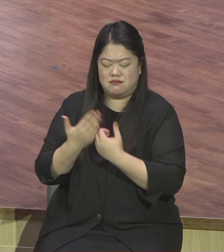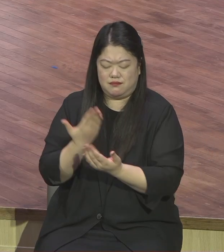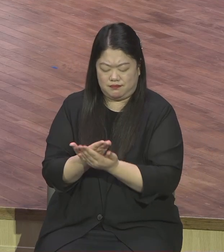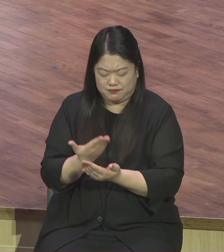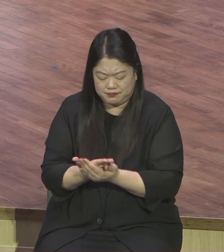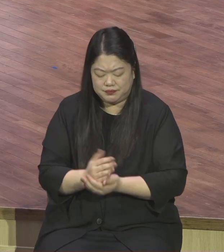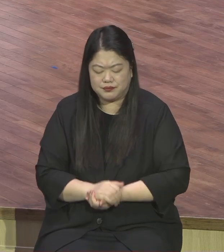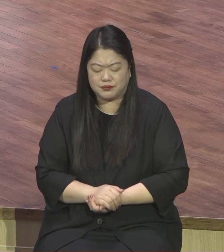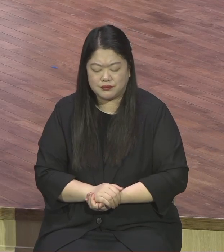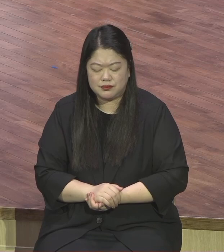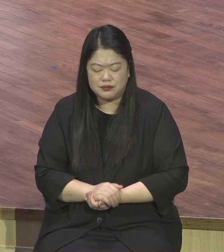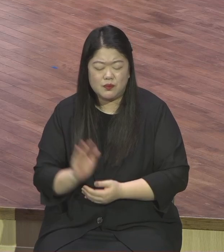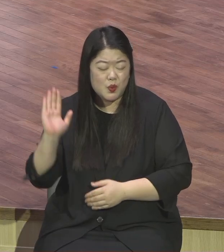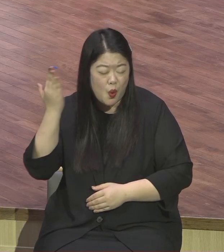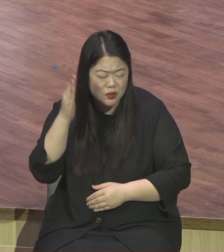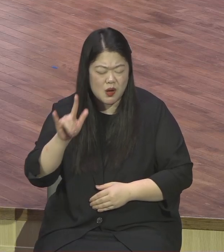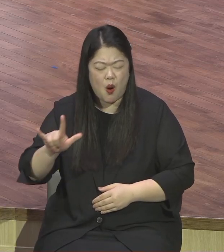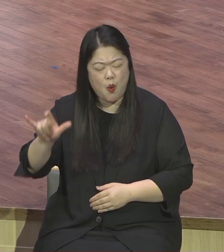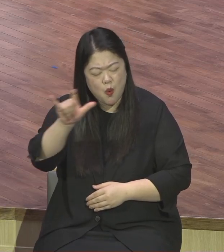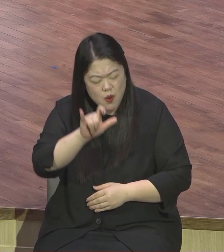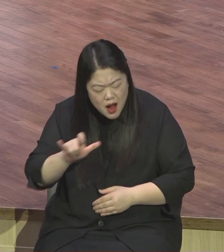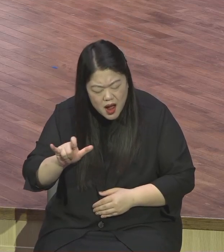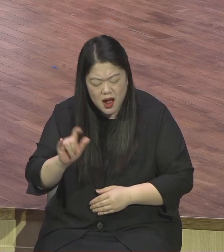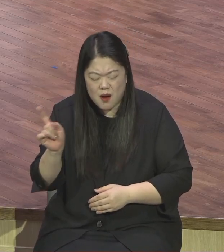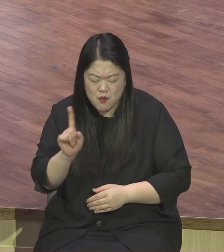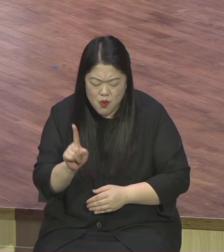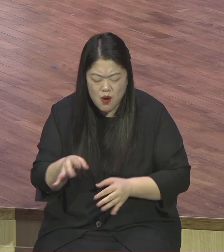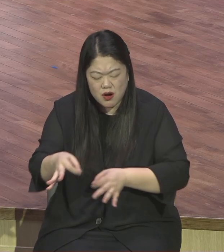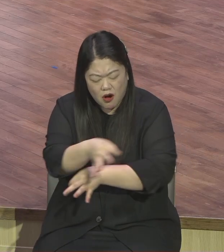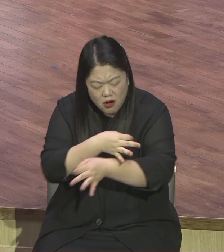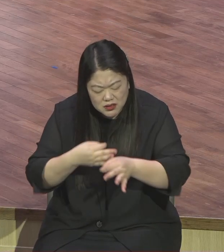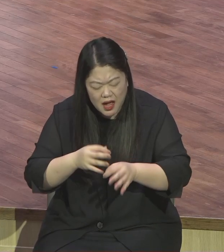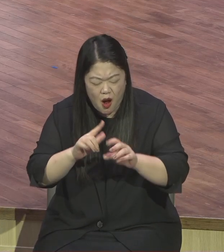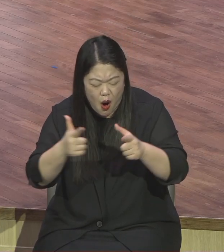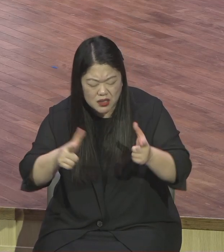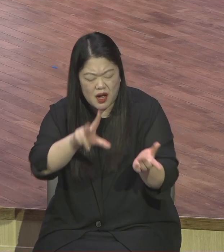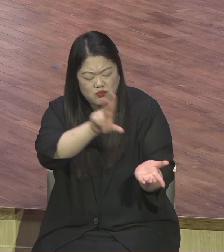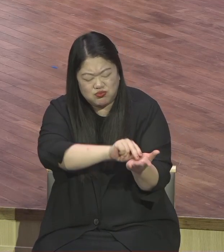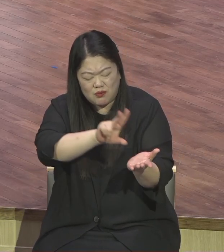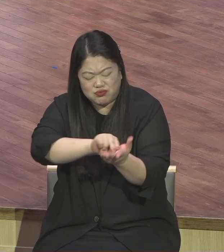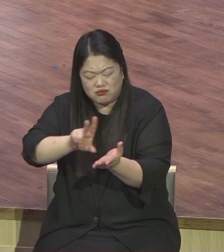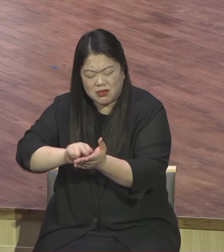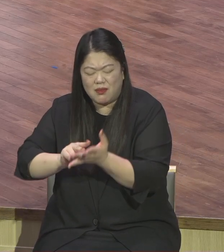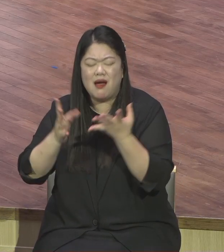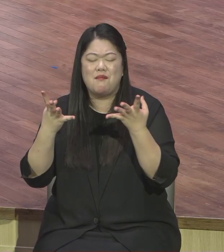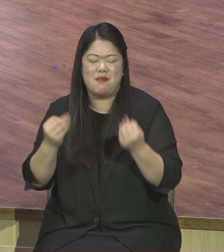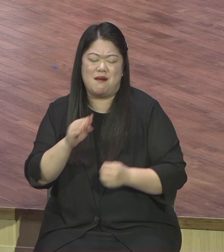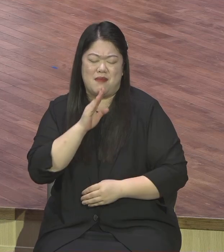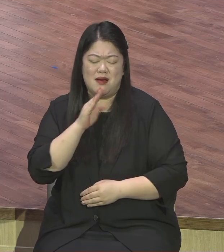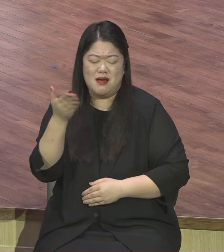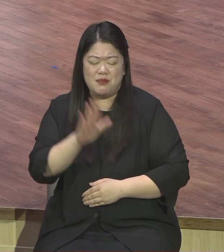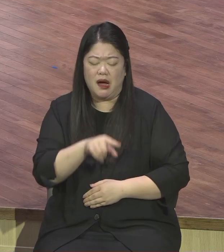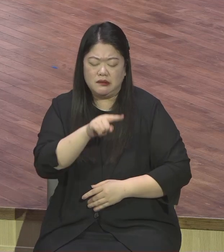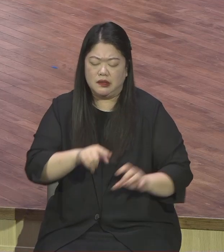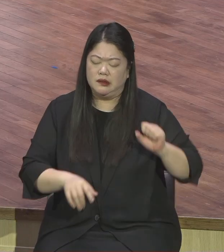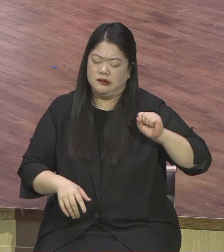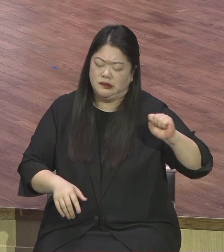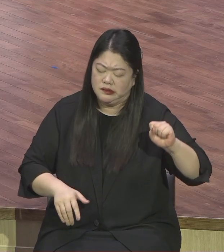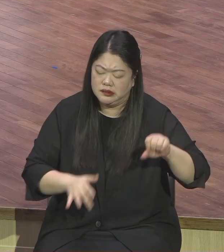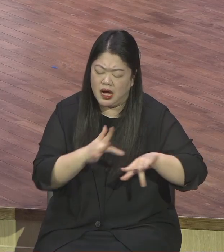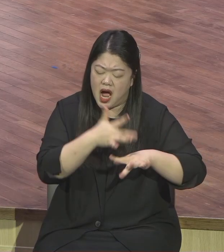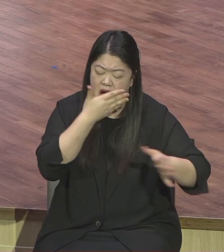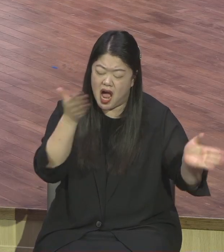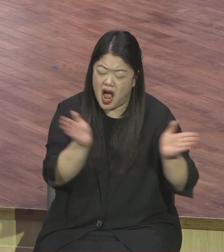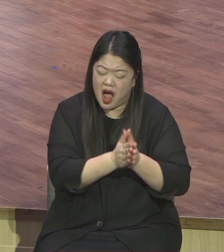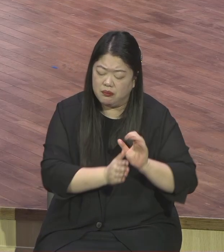코로나로 인하여 경제적인 문제, 인간관계의 문제, 여러 가지 내면의 갈등들이 있지만 다 내려놓고 사단의 속이심 줄